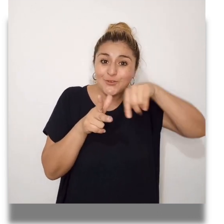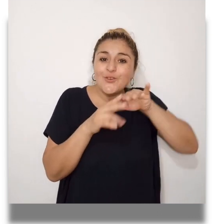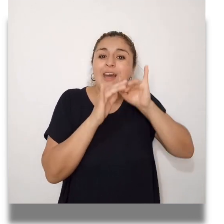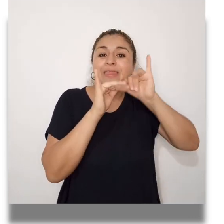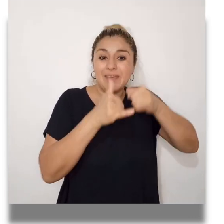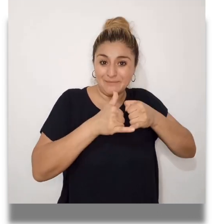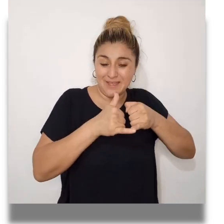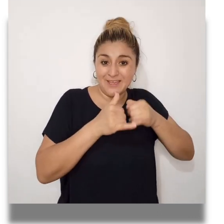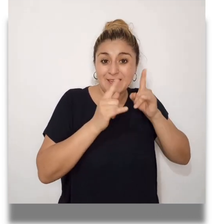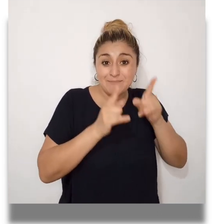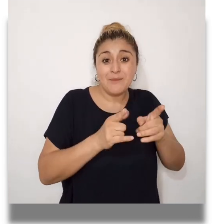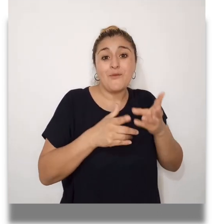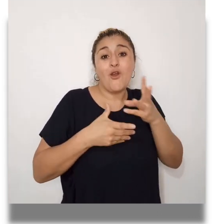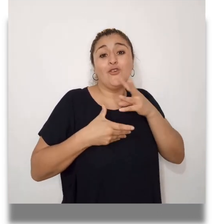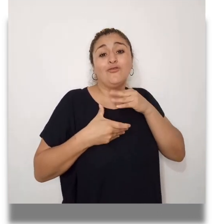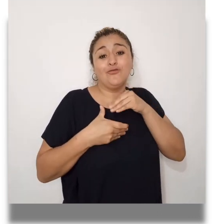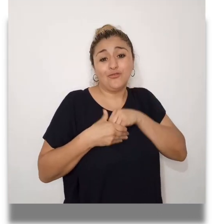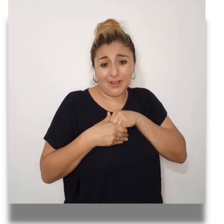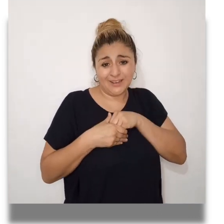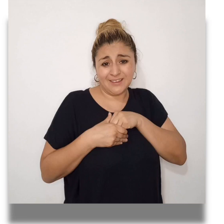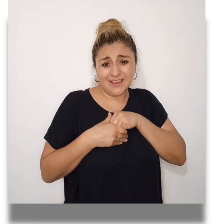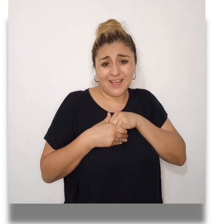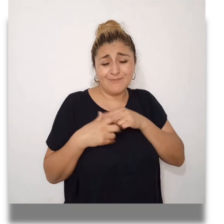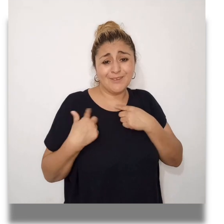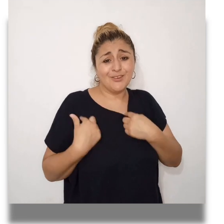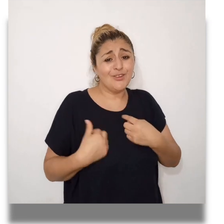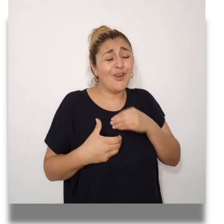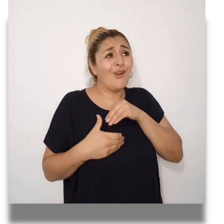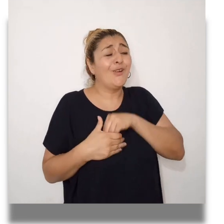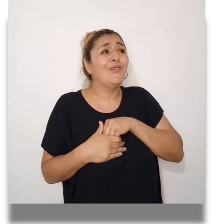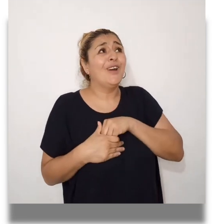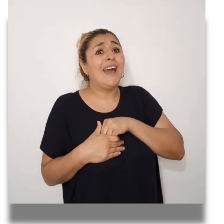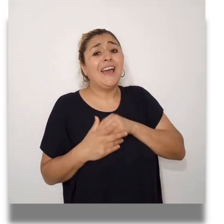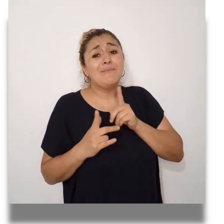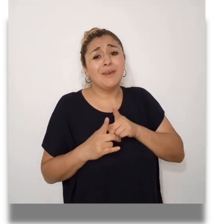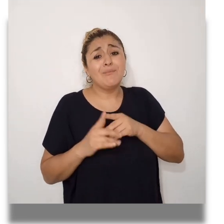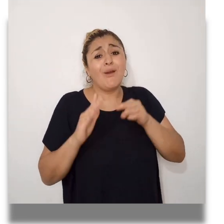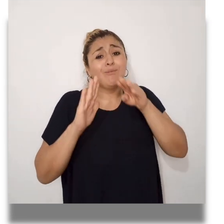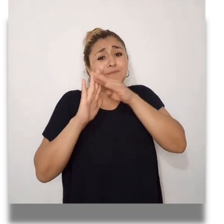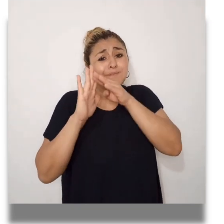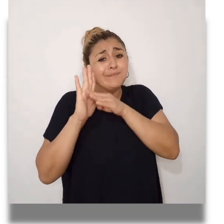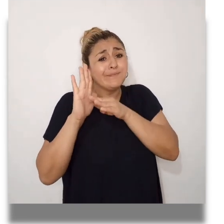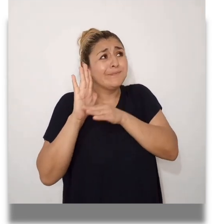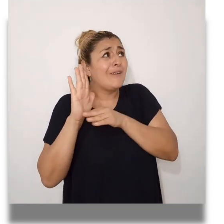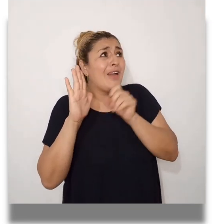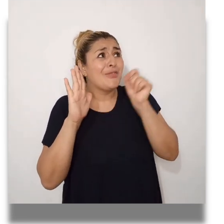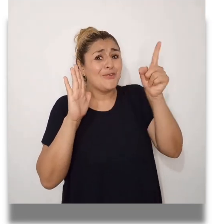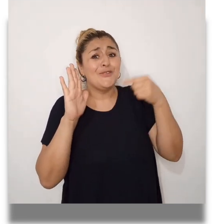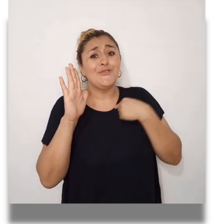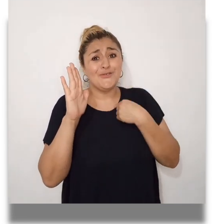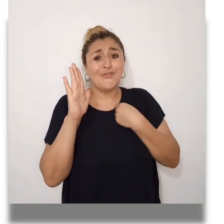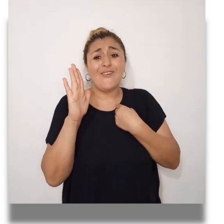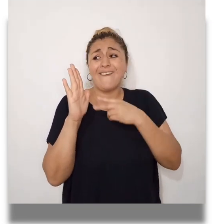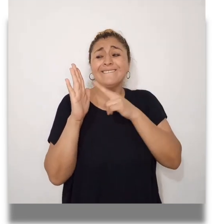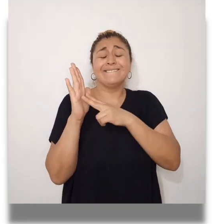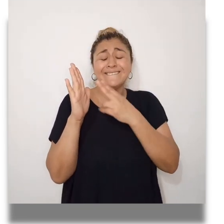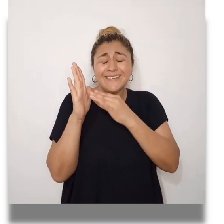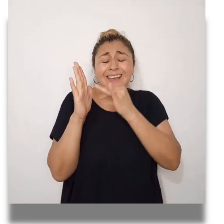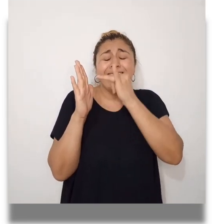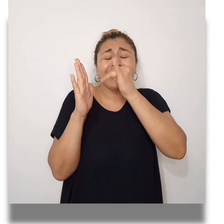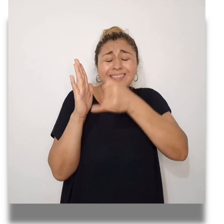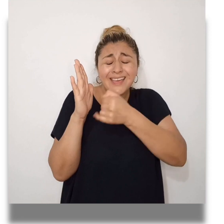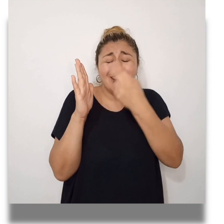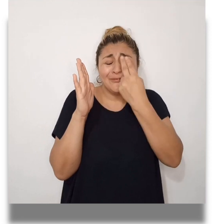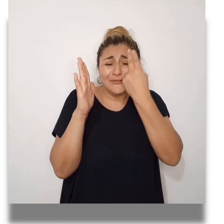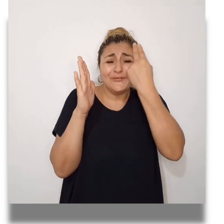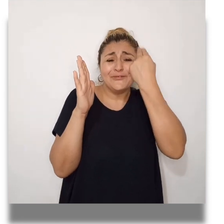ses commandements. Cumplir sus mandamientos. C'est désirer ardemment la parole comme un nouveau nid.